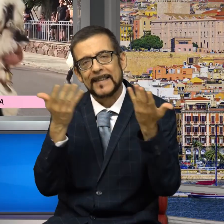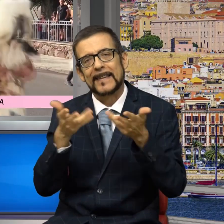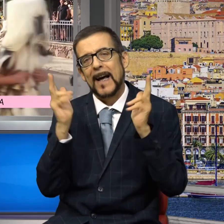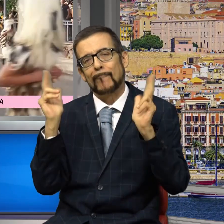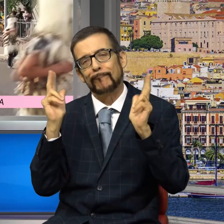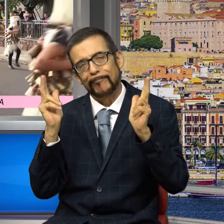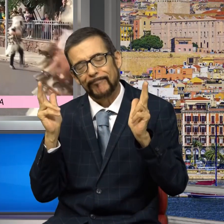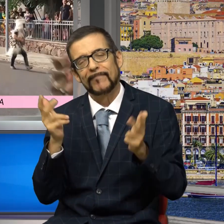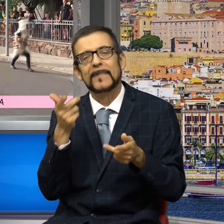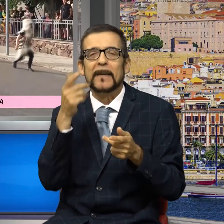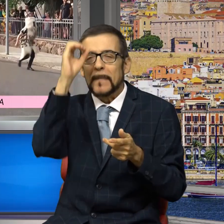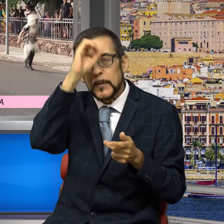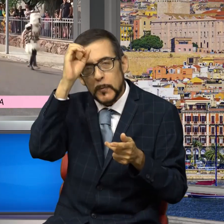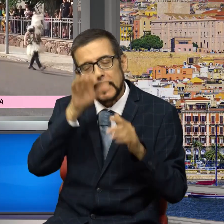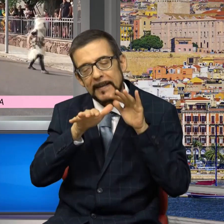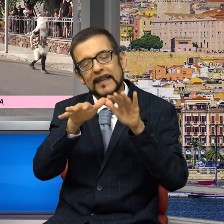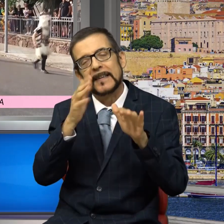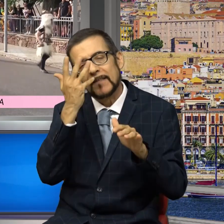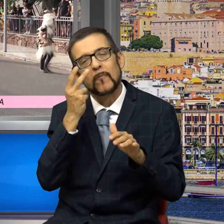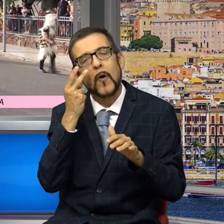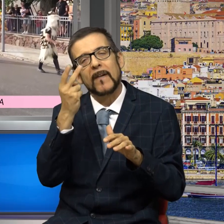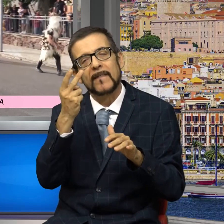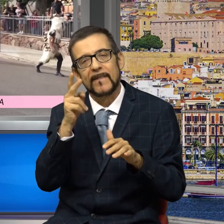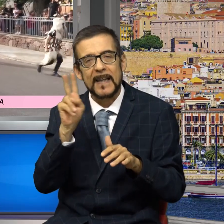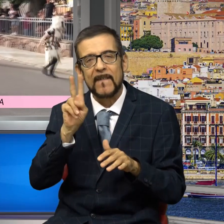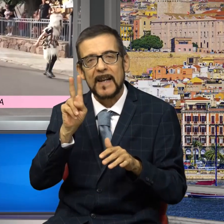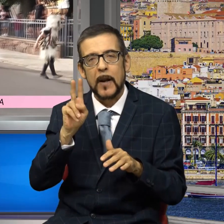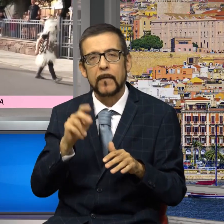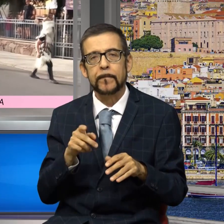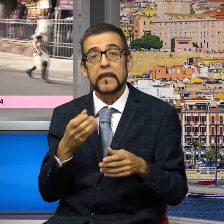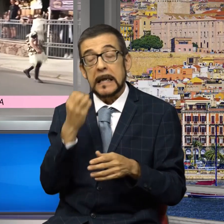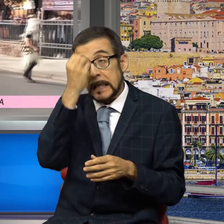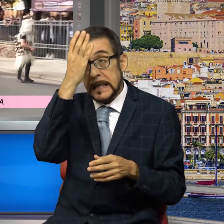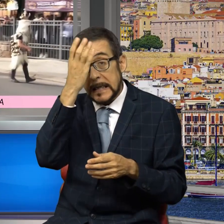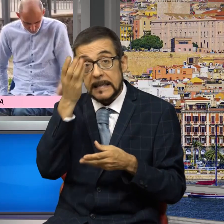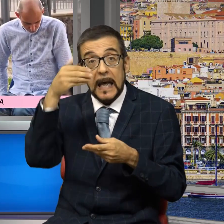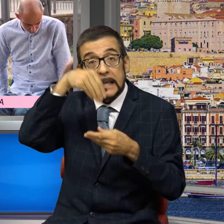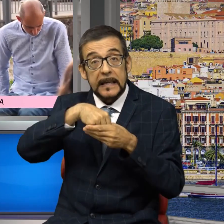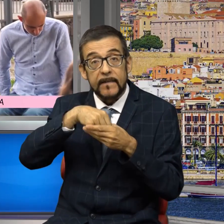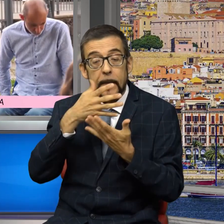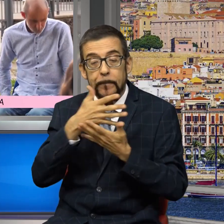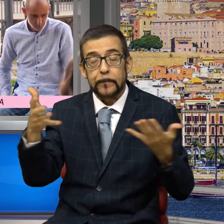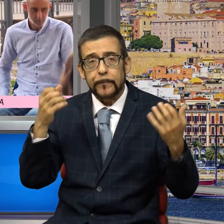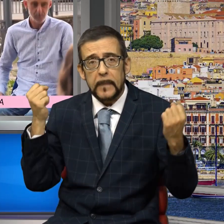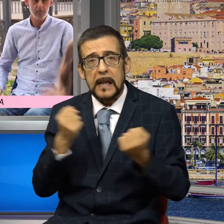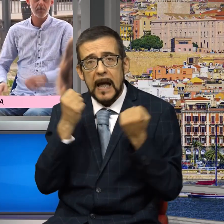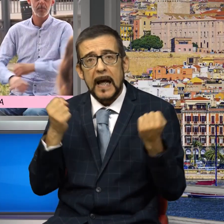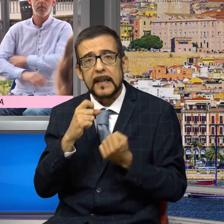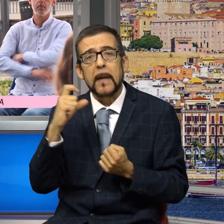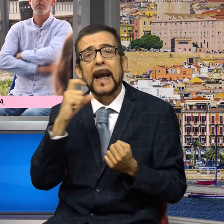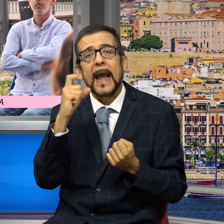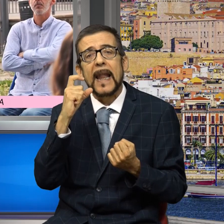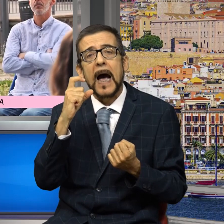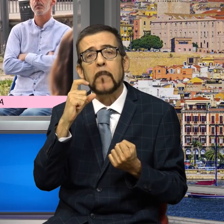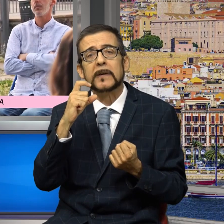confronti dei turisti che vogliono visitare Villanova Monteleone. L'iniziativa è inserita nell'ampia attività del progetto Kenamos in